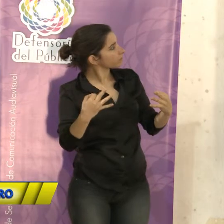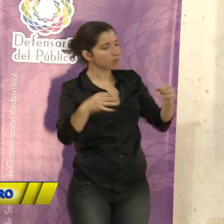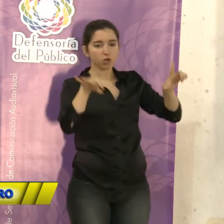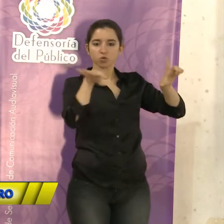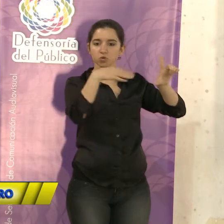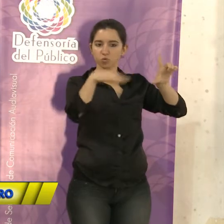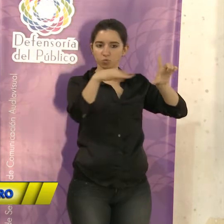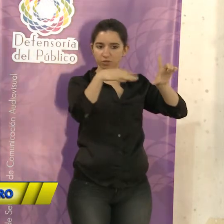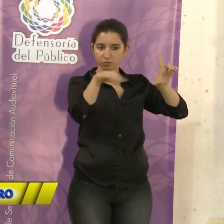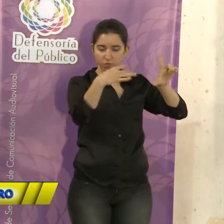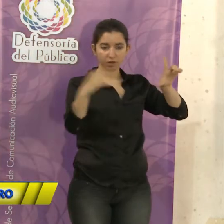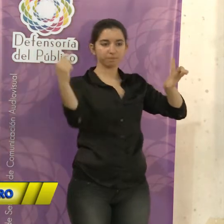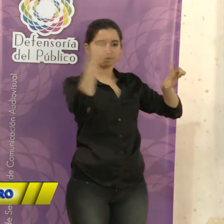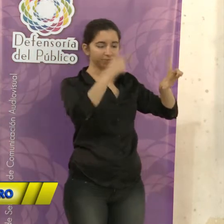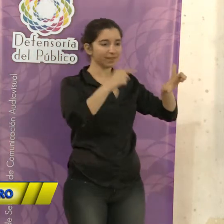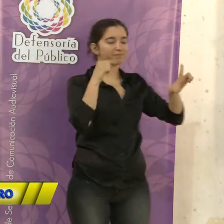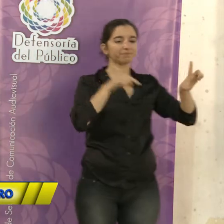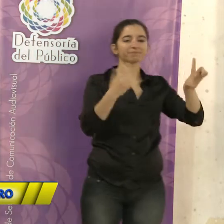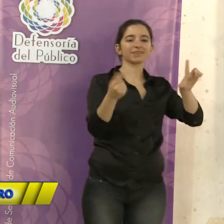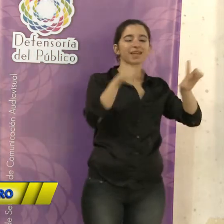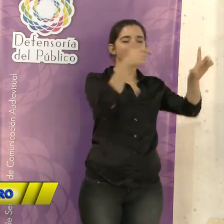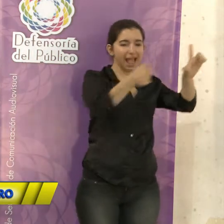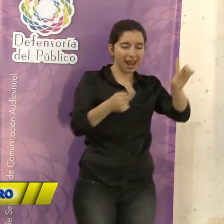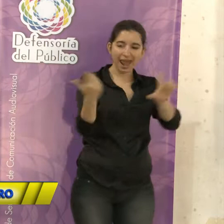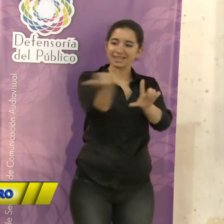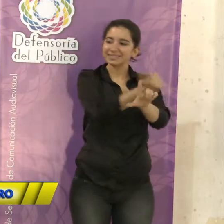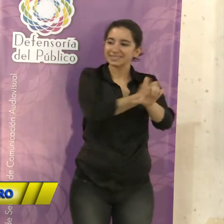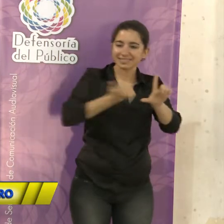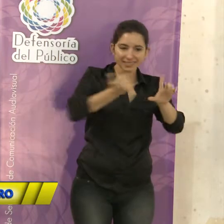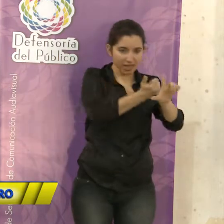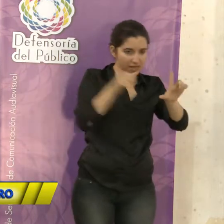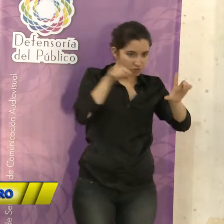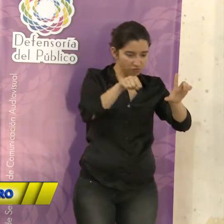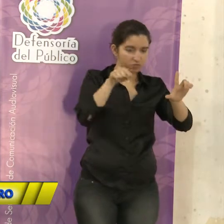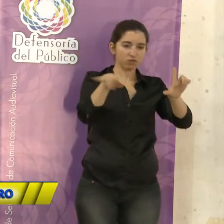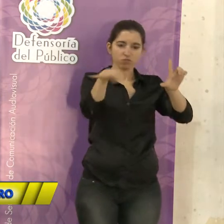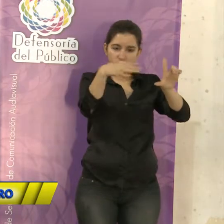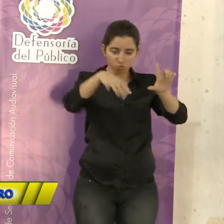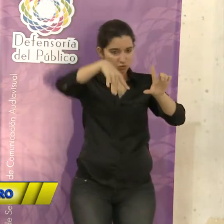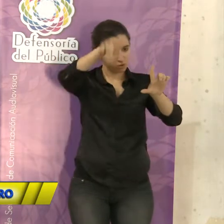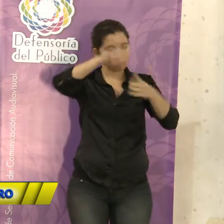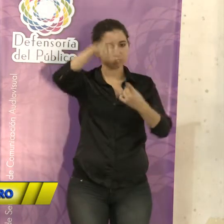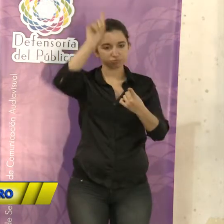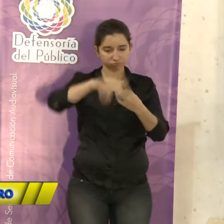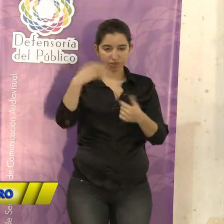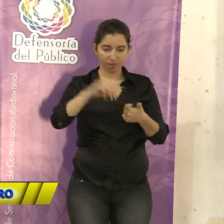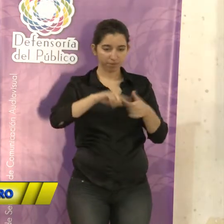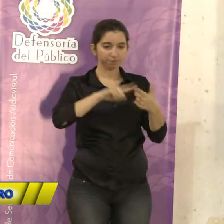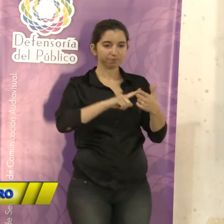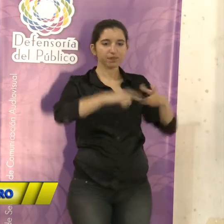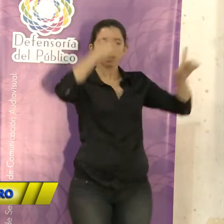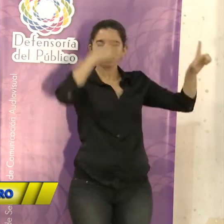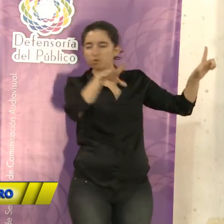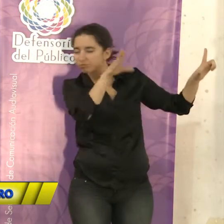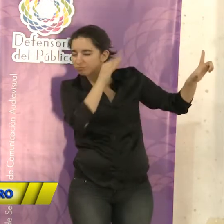Subtitulados. Los canales deberán tener 6 horas de programación emitida con prioridad noticia. La audiodescripción.